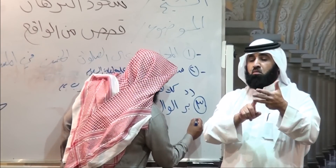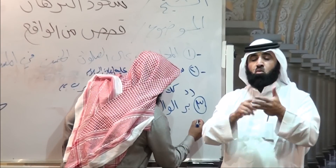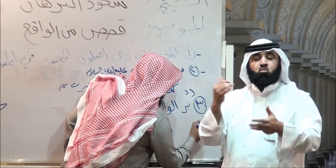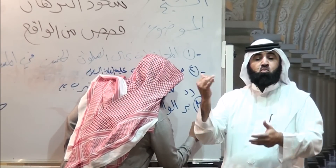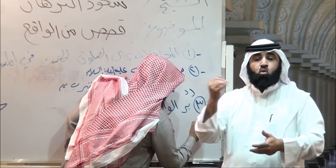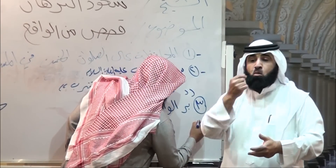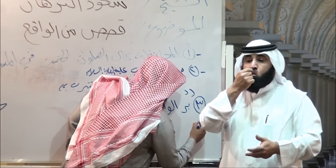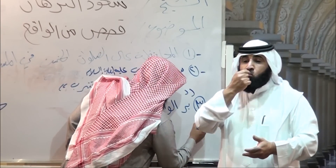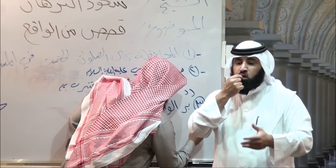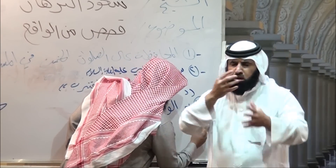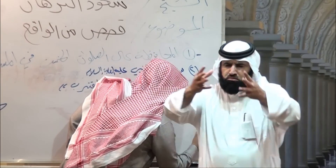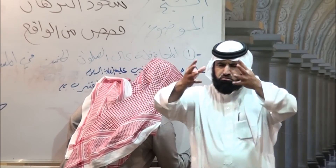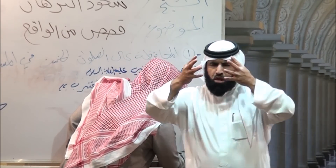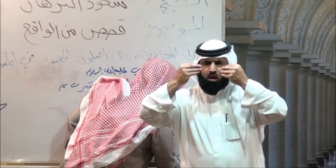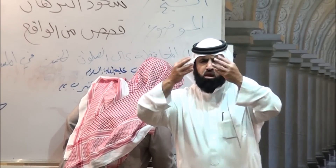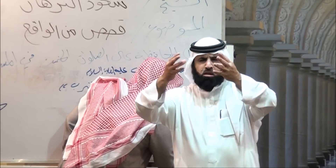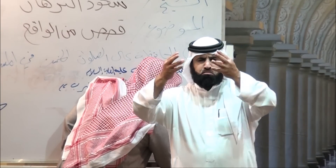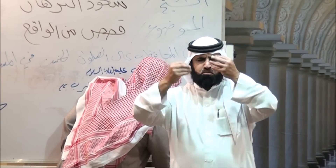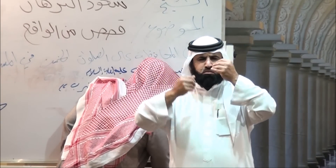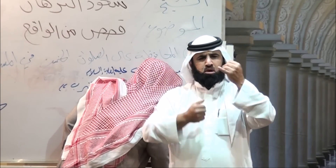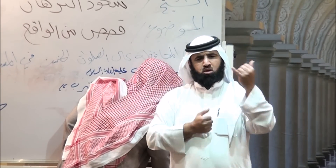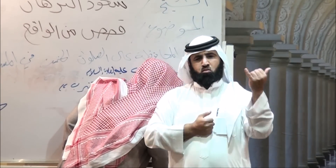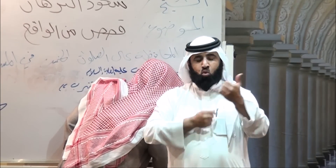وتعلم القرآن.